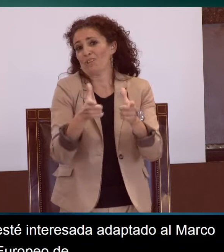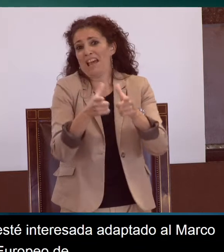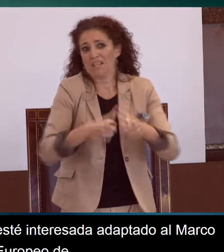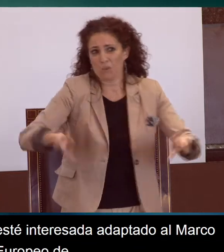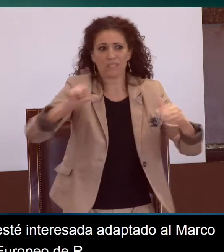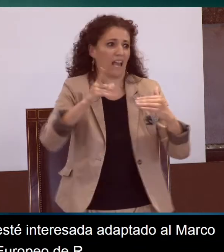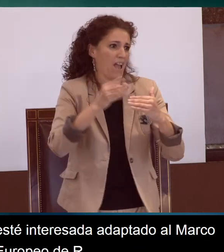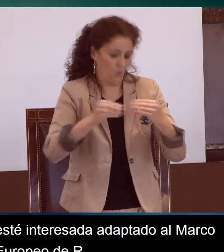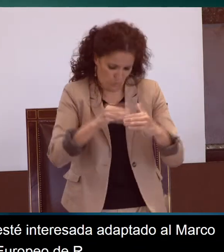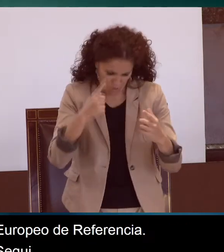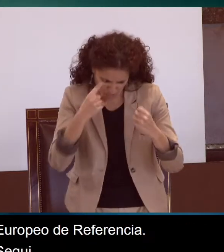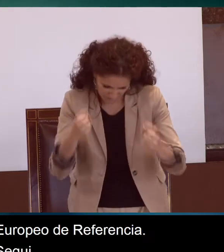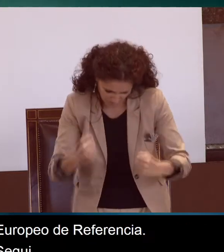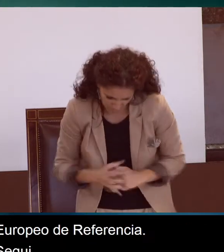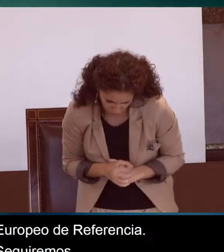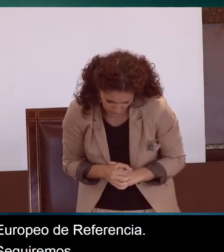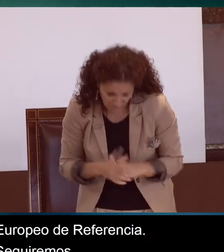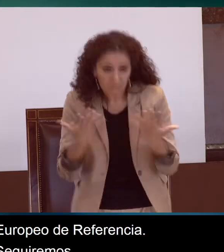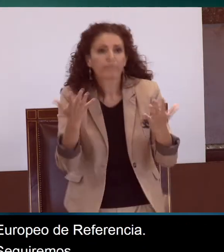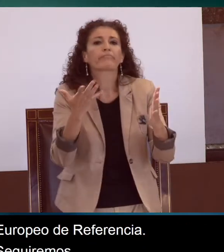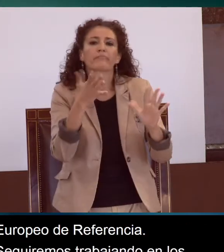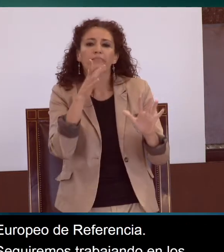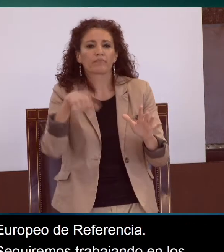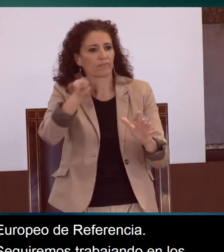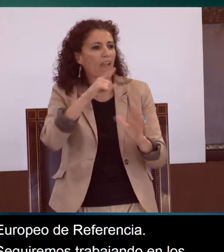de datos y poner a disposición de la comunidad lingüística usuaria y expertos.